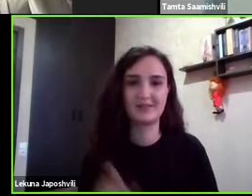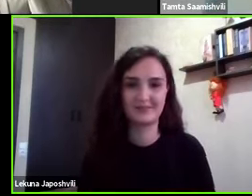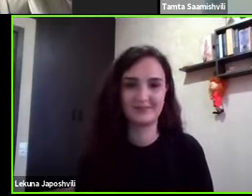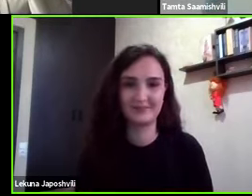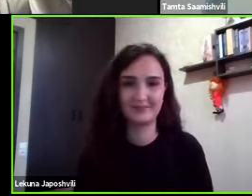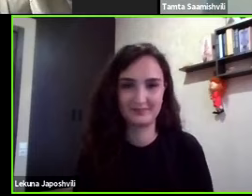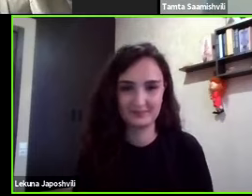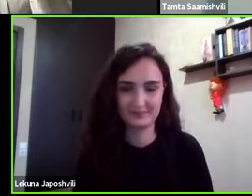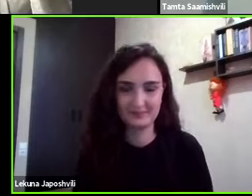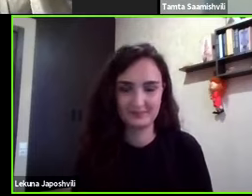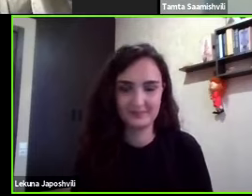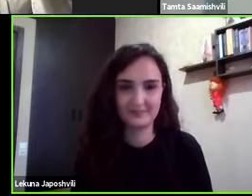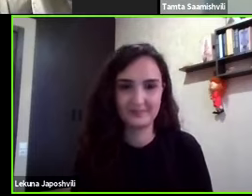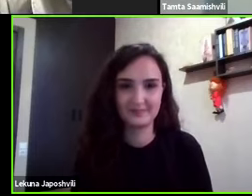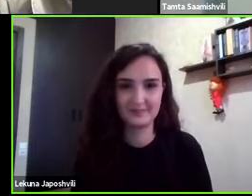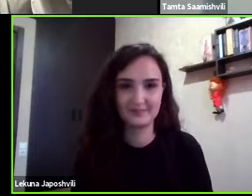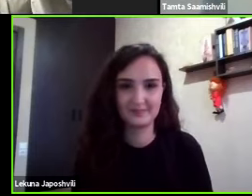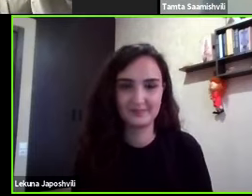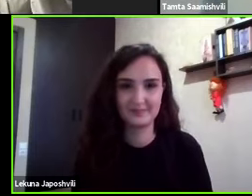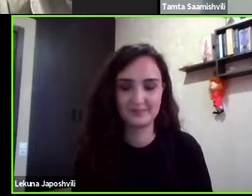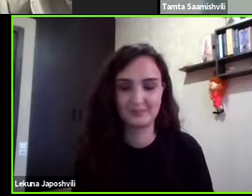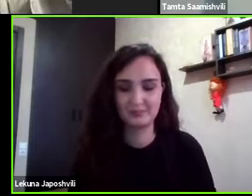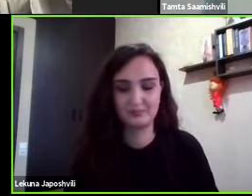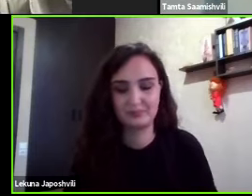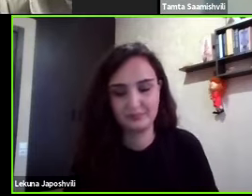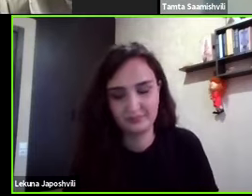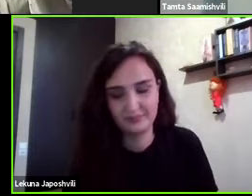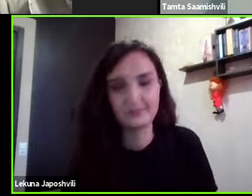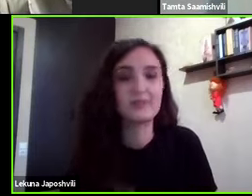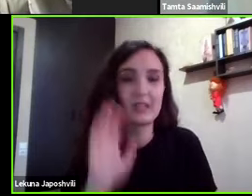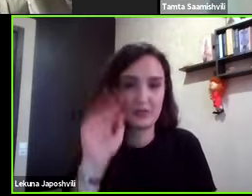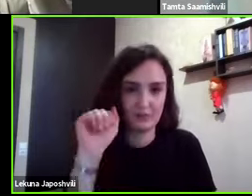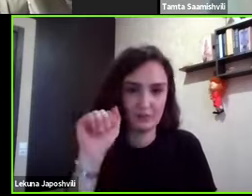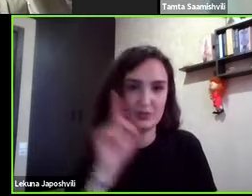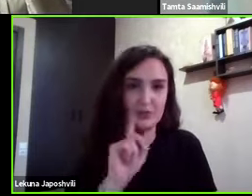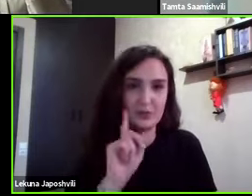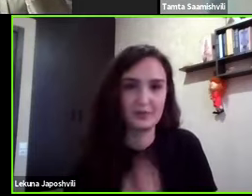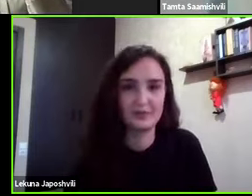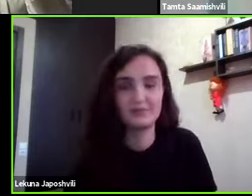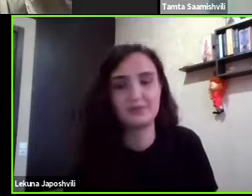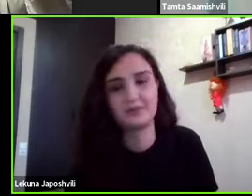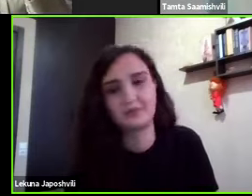გემშვიდობებით. მადლობა. ნახვამდის დროებით. ნახვამდის.